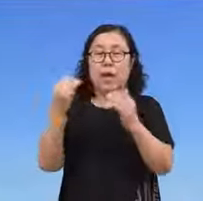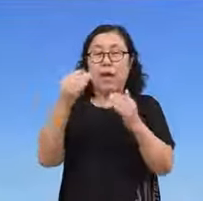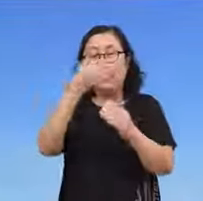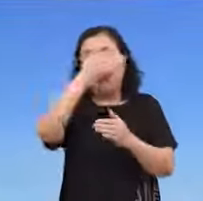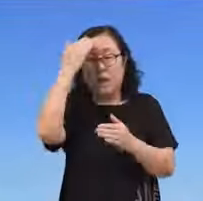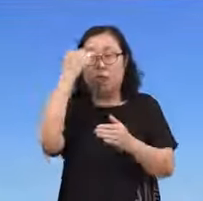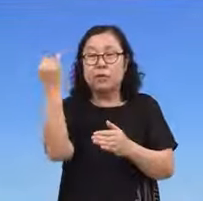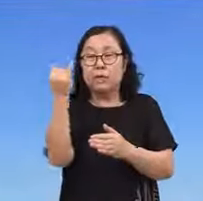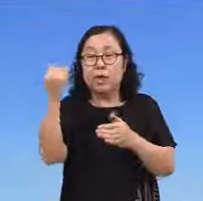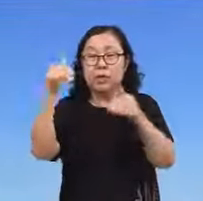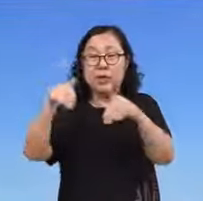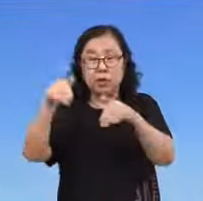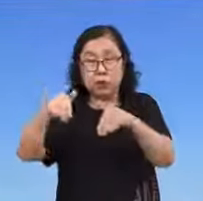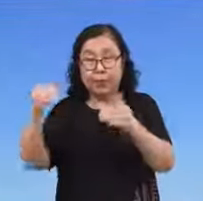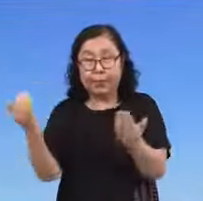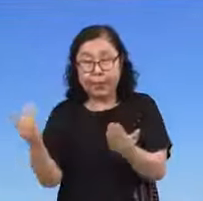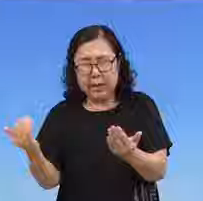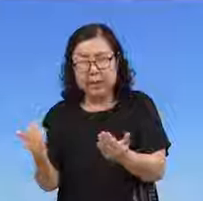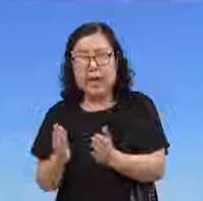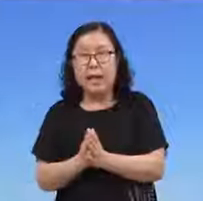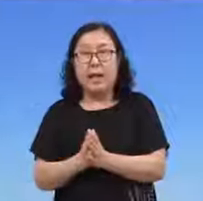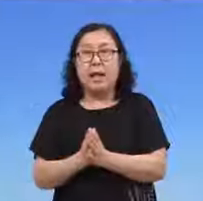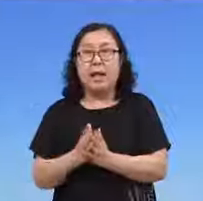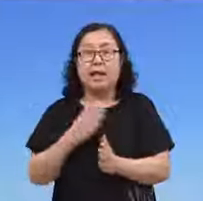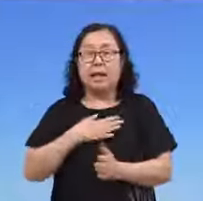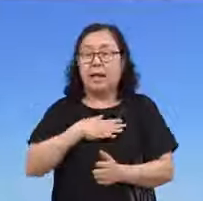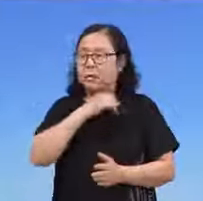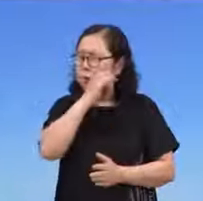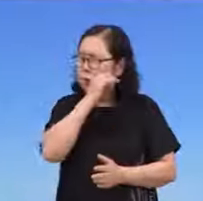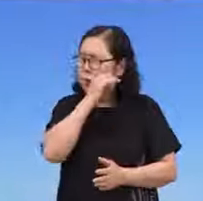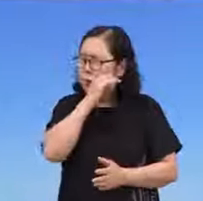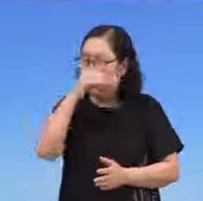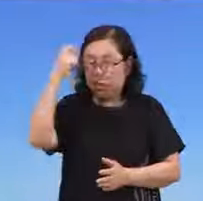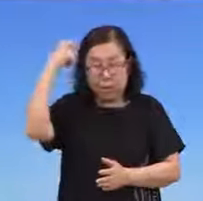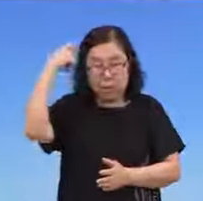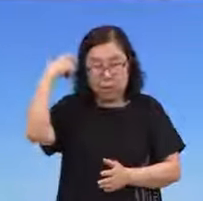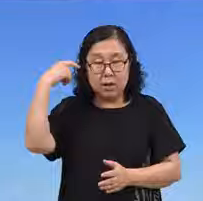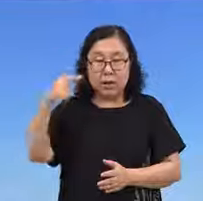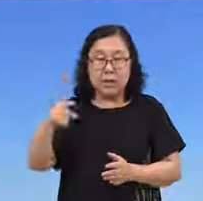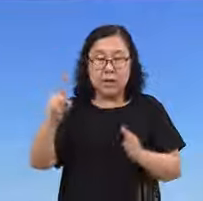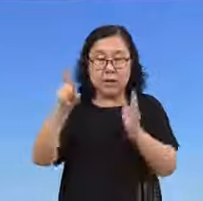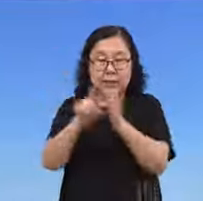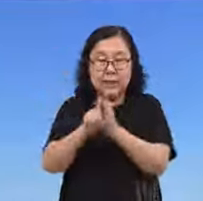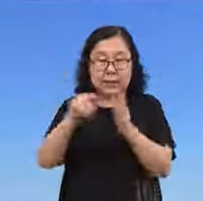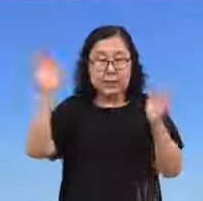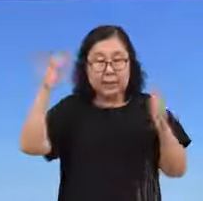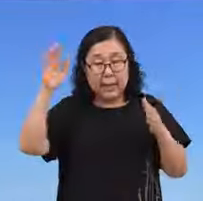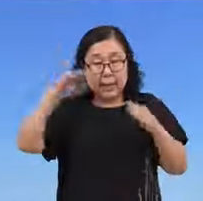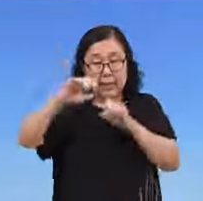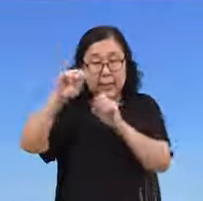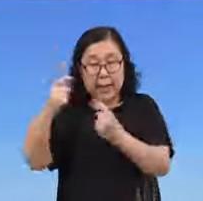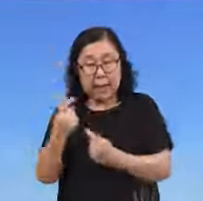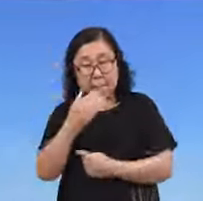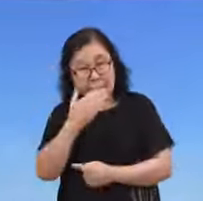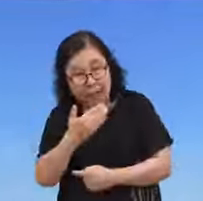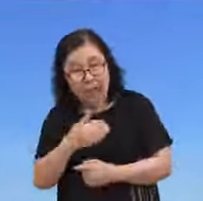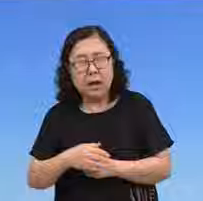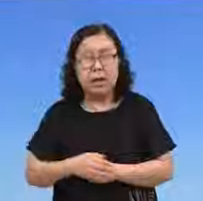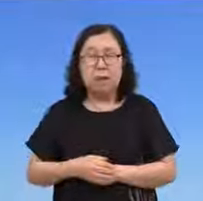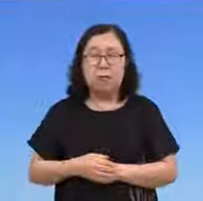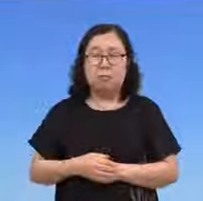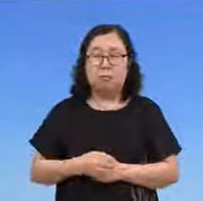젊은 서점 여직원에게 말로 다 할 수 없는 부끄러움, 혹시 여기 신학생 할인해